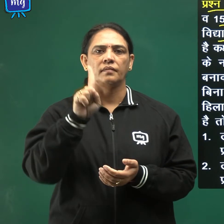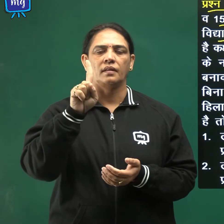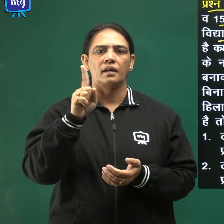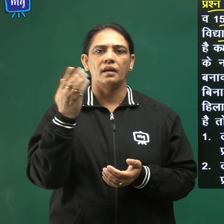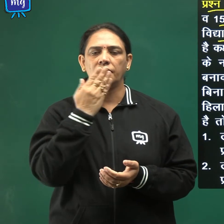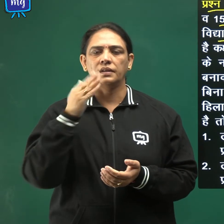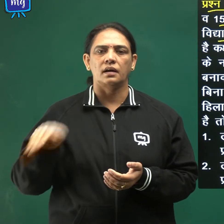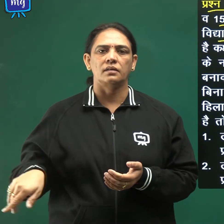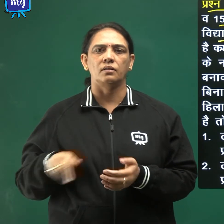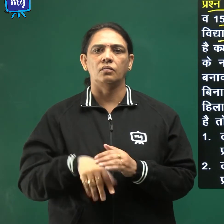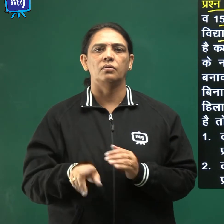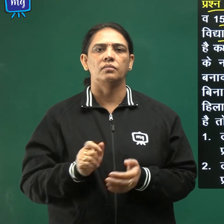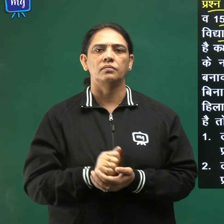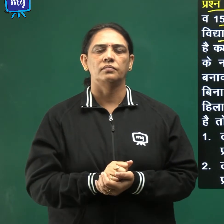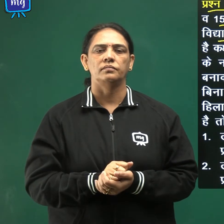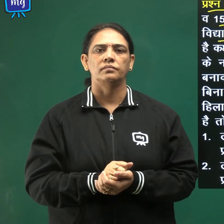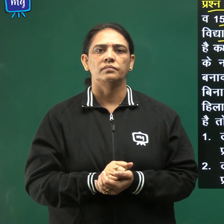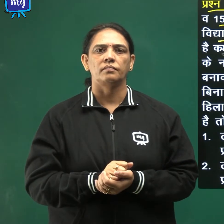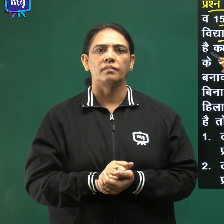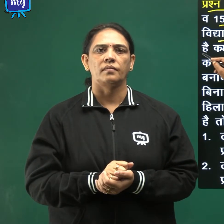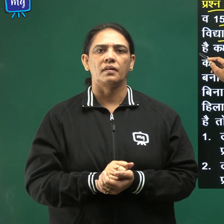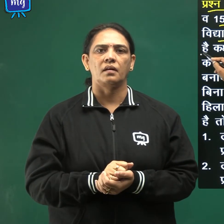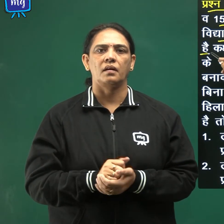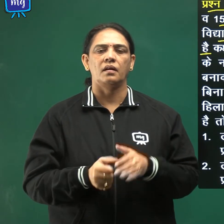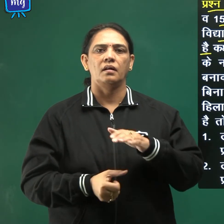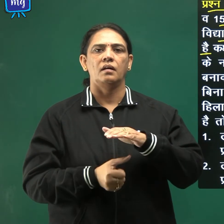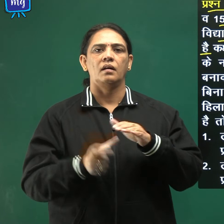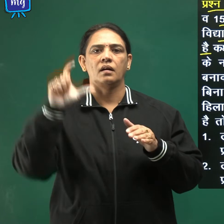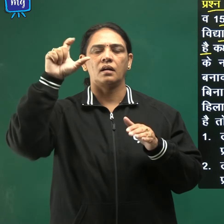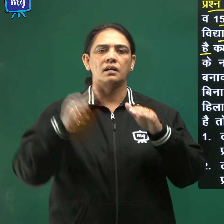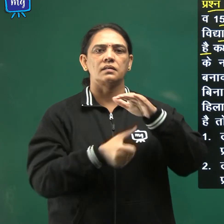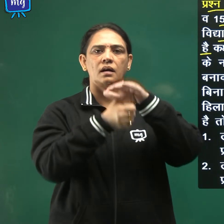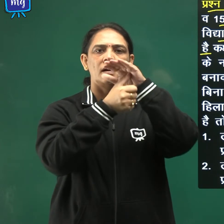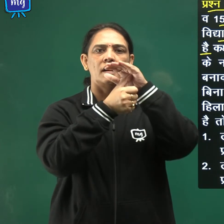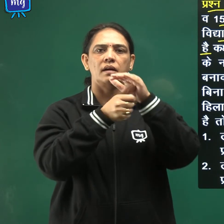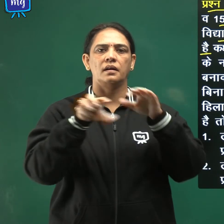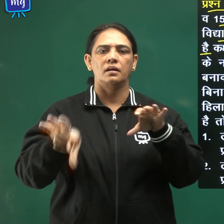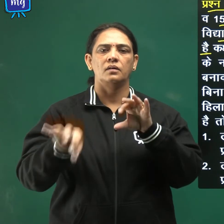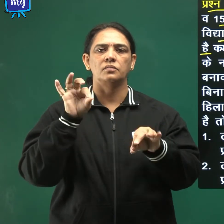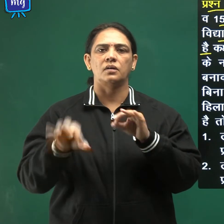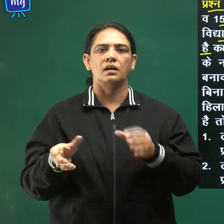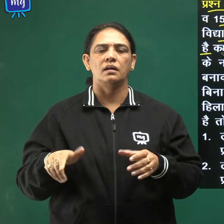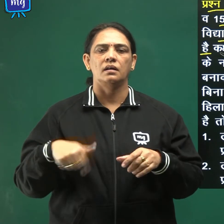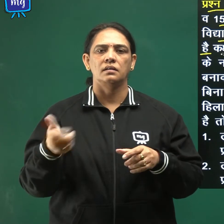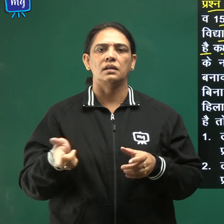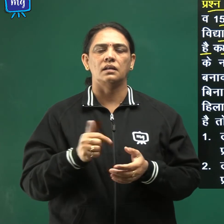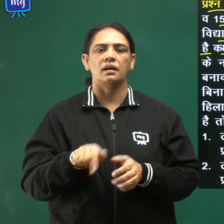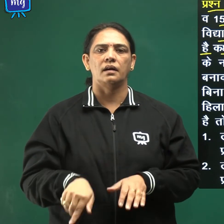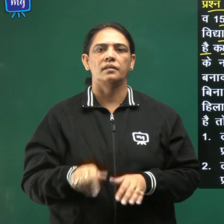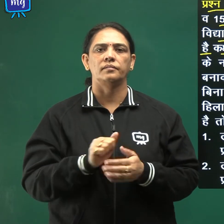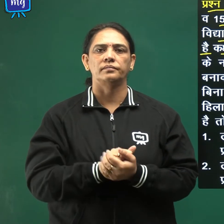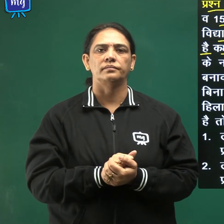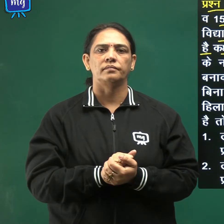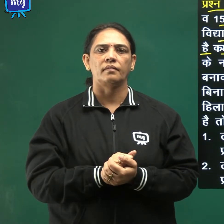विद्यार्थी को ए मॉनिटर चुना जाता है बैटरी कि